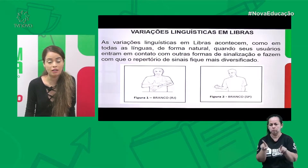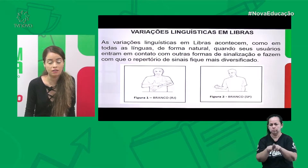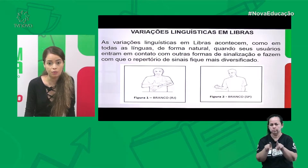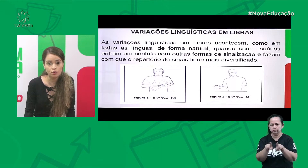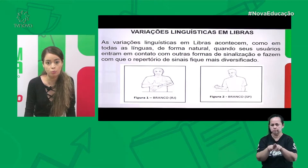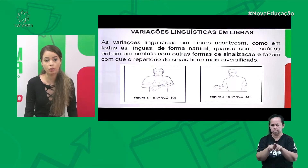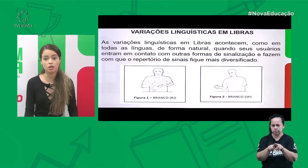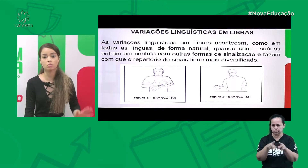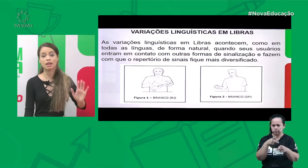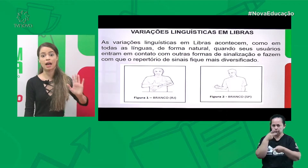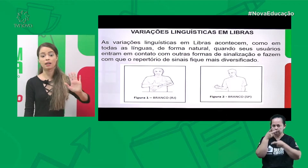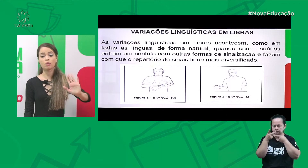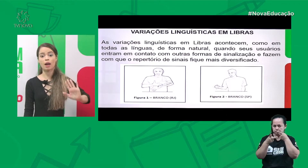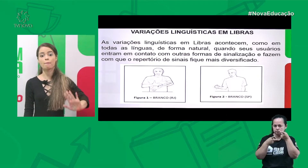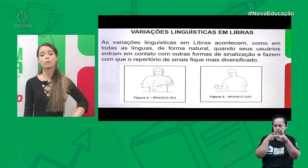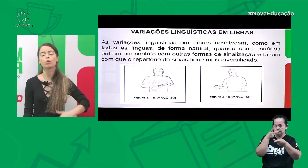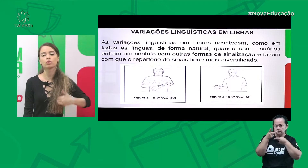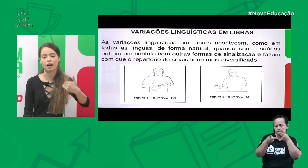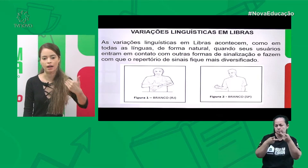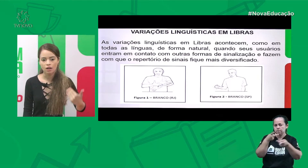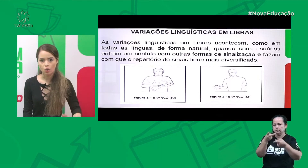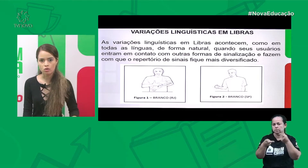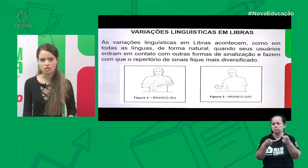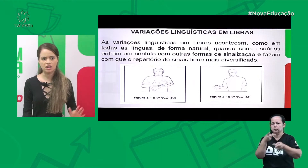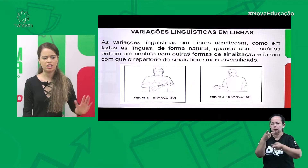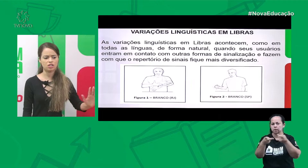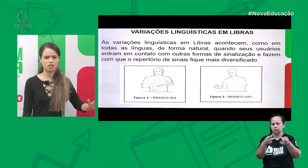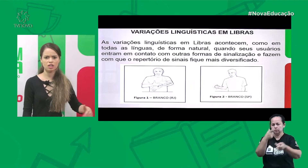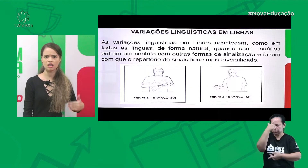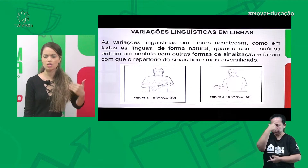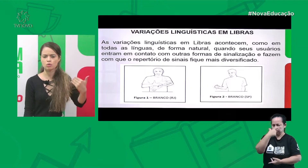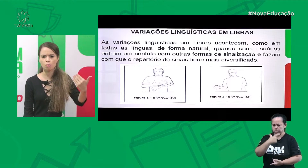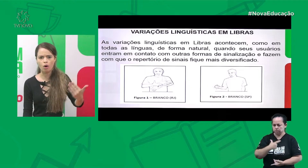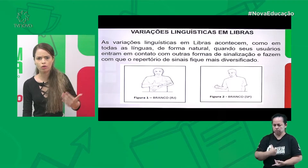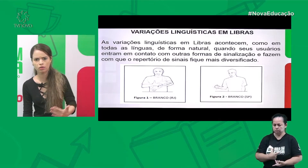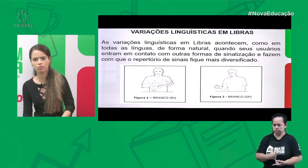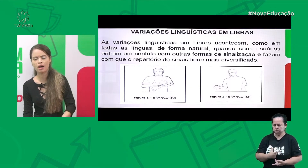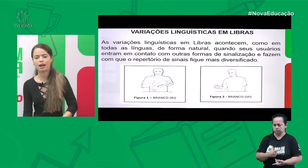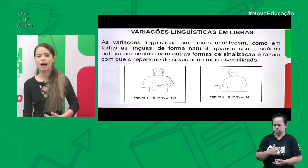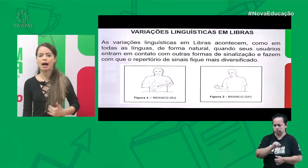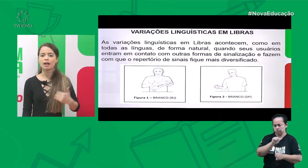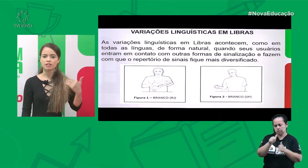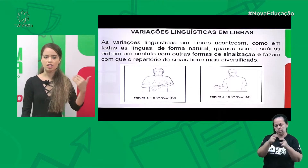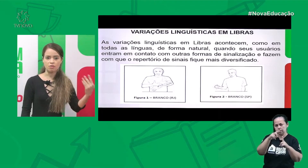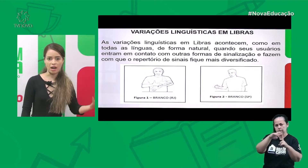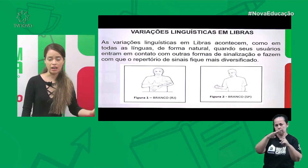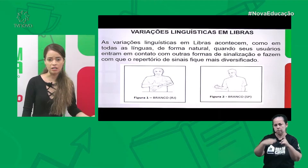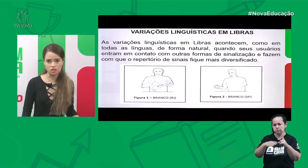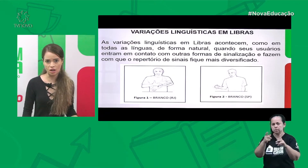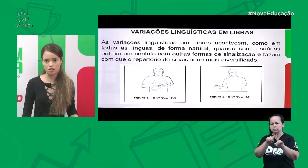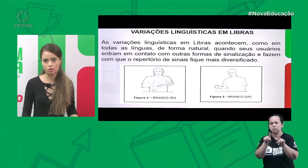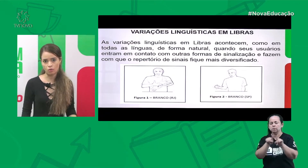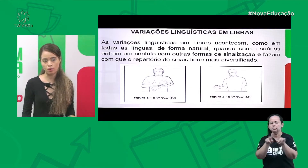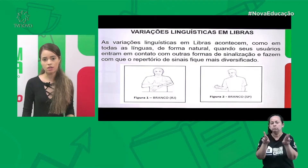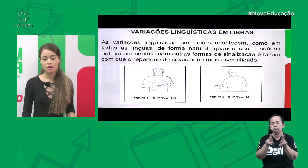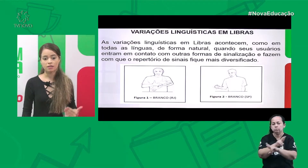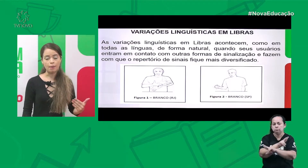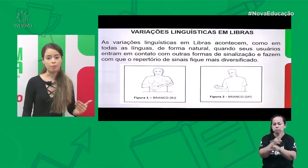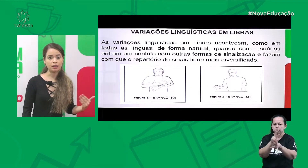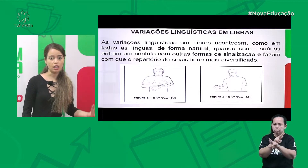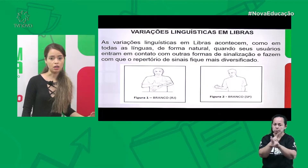são ativos, por isso que a língua ela muda, ou seja, as gírias, o modo de falar das diferentes